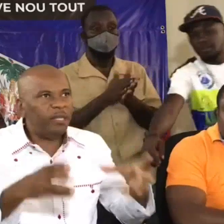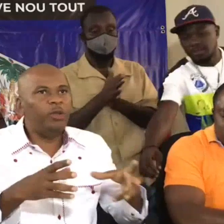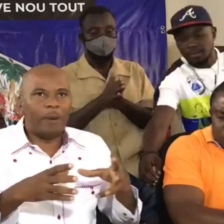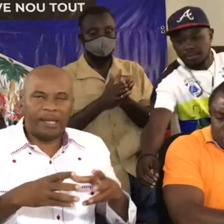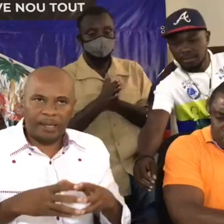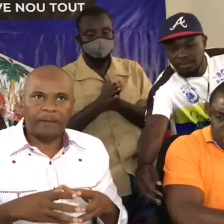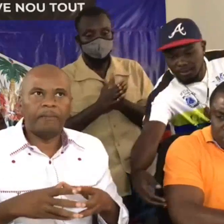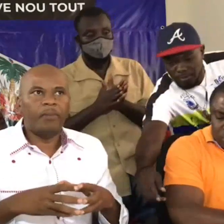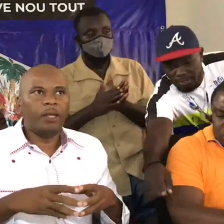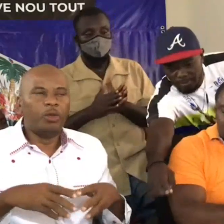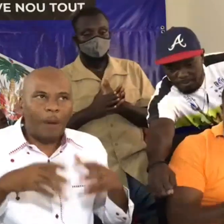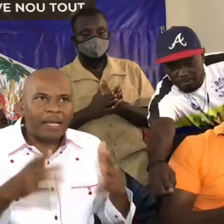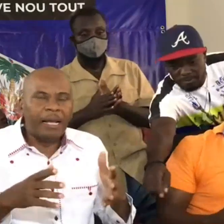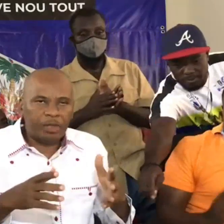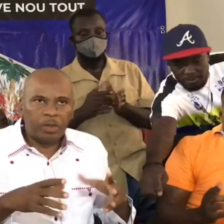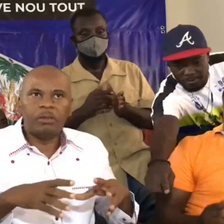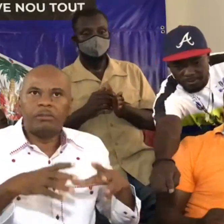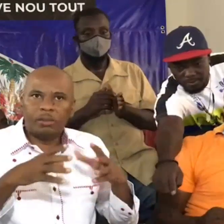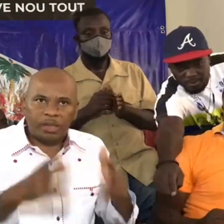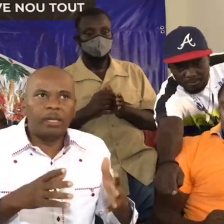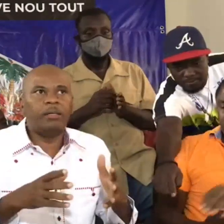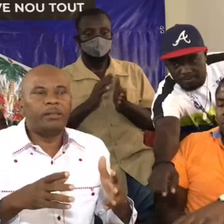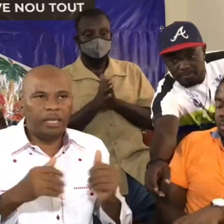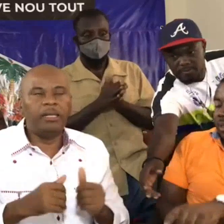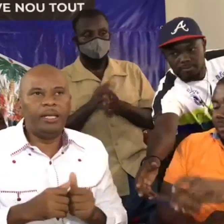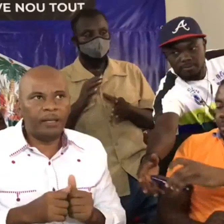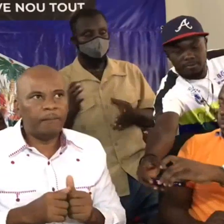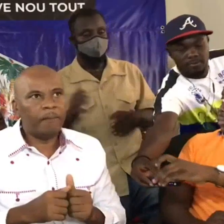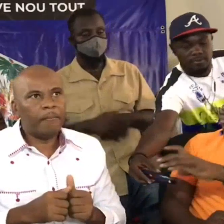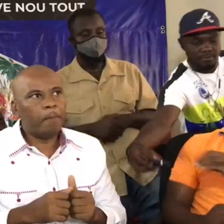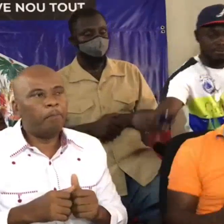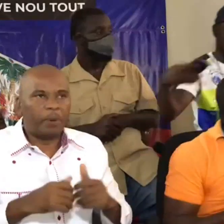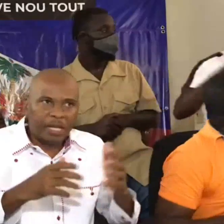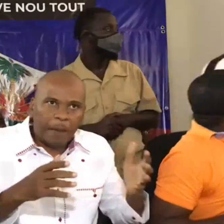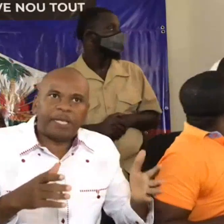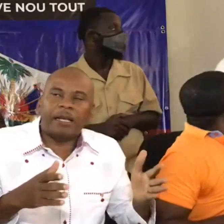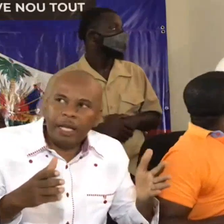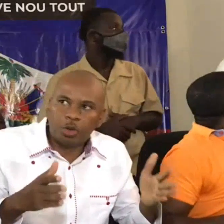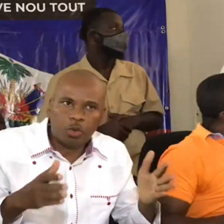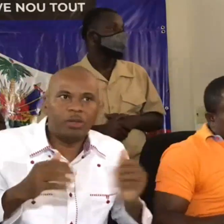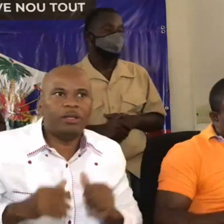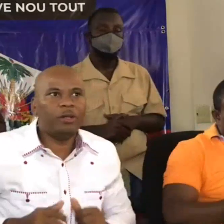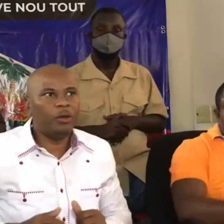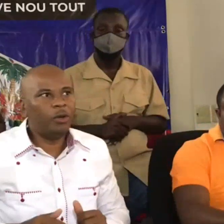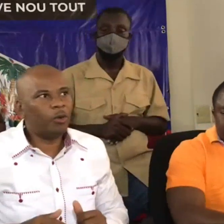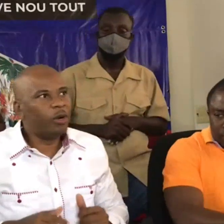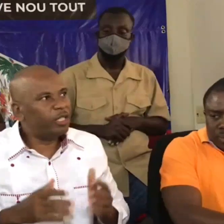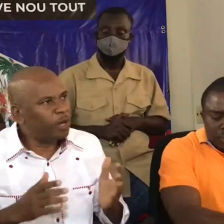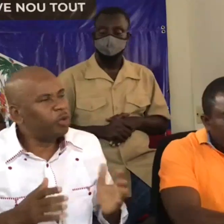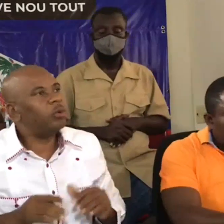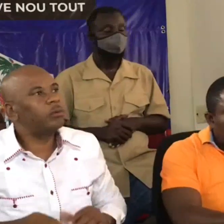question technique qui va traiter, nous pas dans l'élection sans sécurité. Pendant que nous avons salué tout,